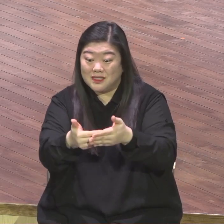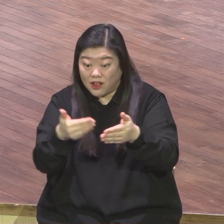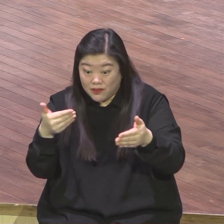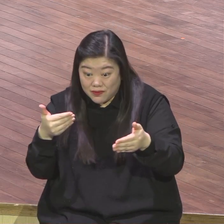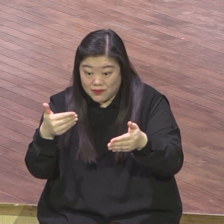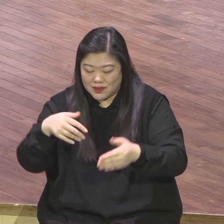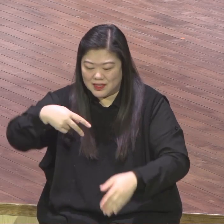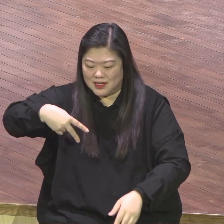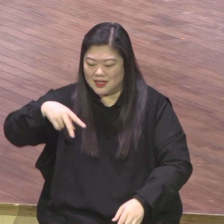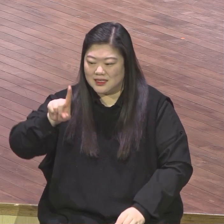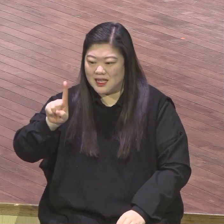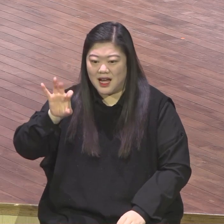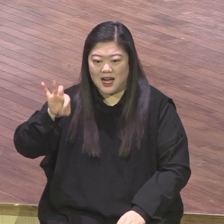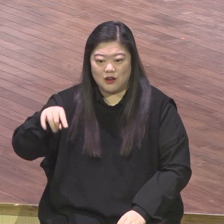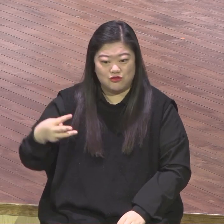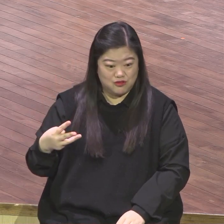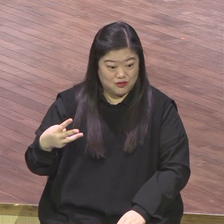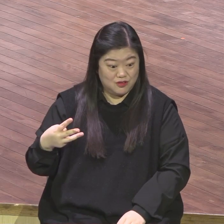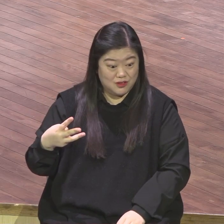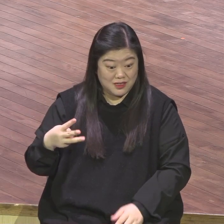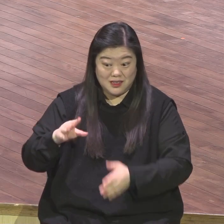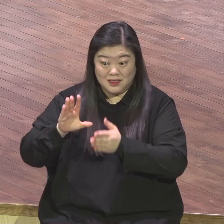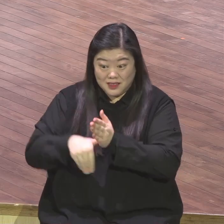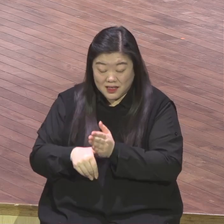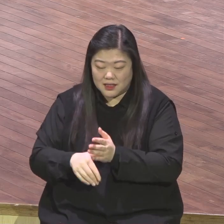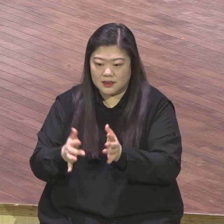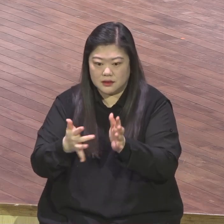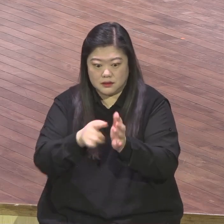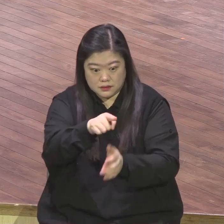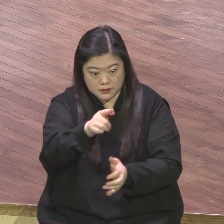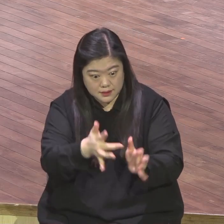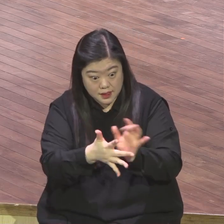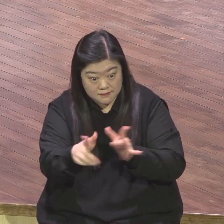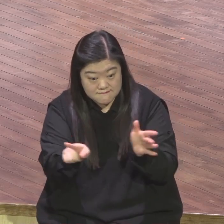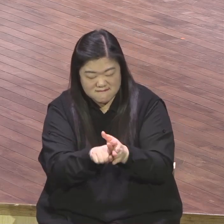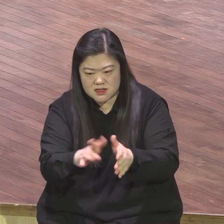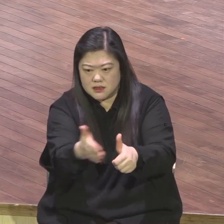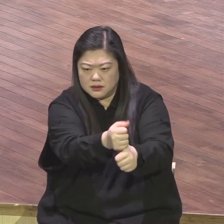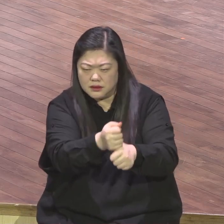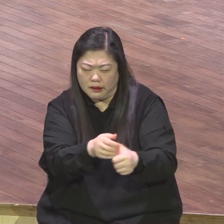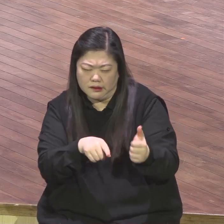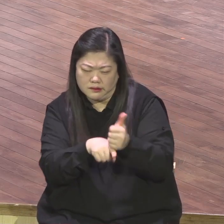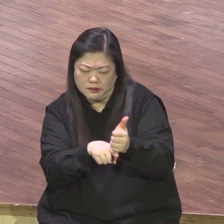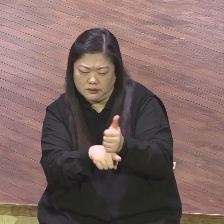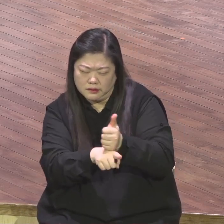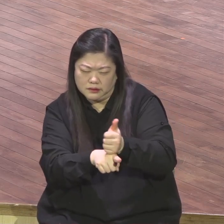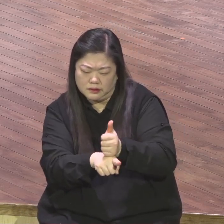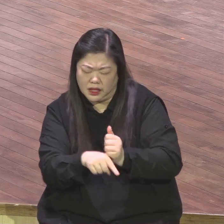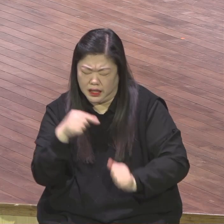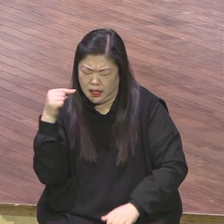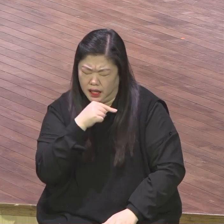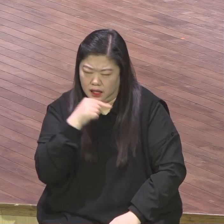핍박하고 잡아들이는데 올인하고 집중을 했으니